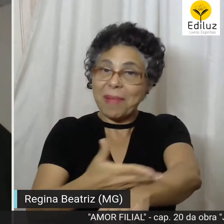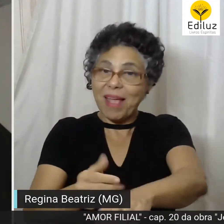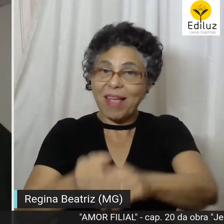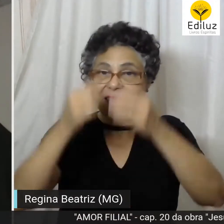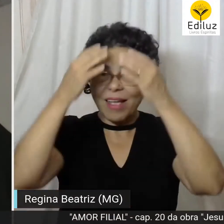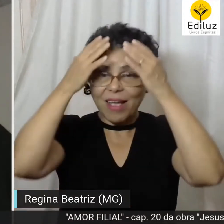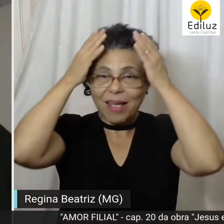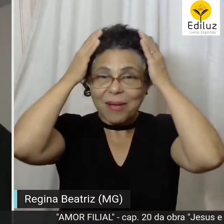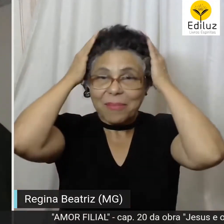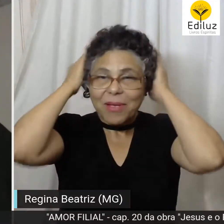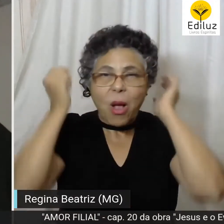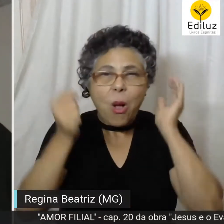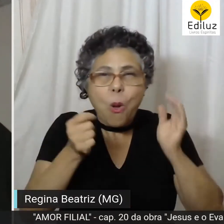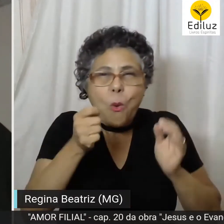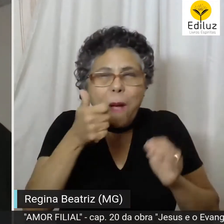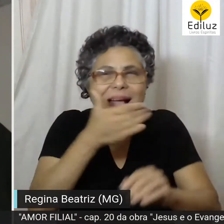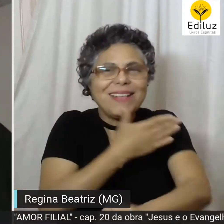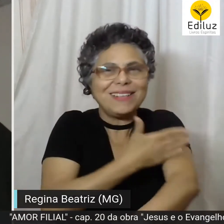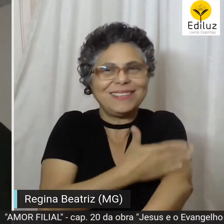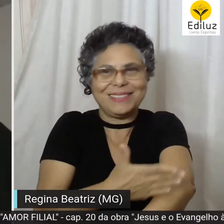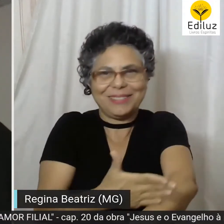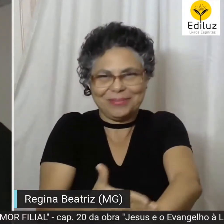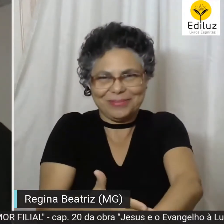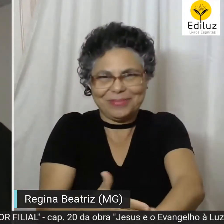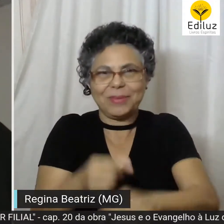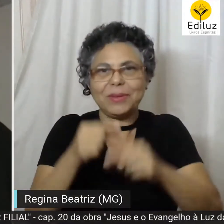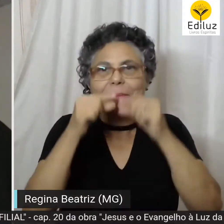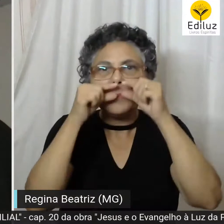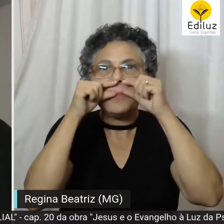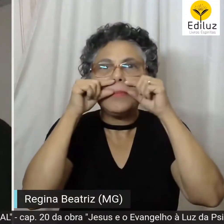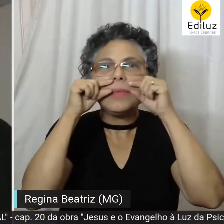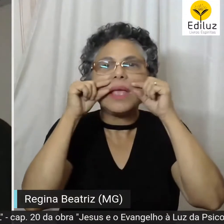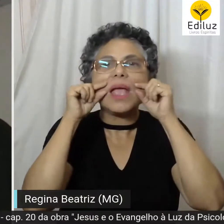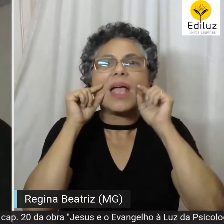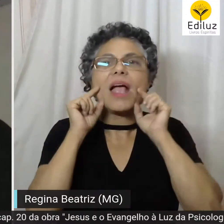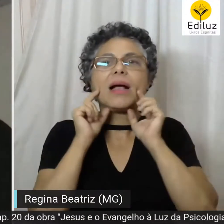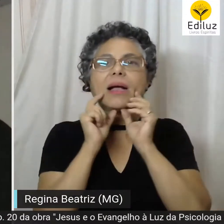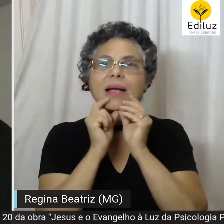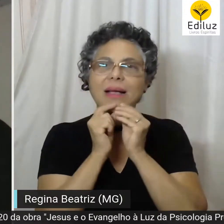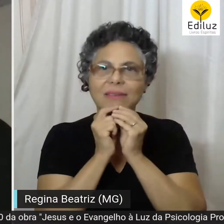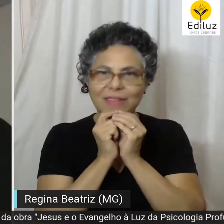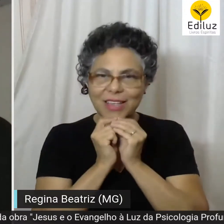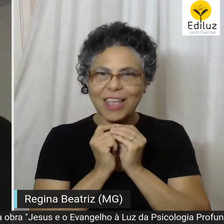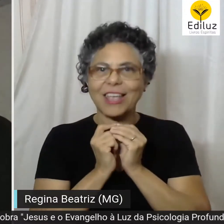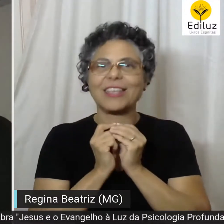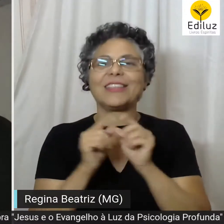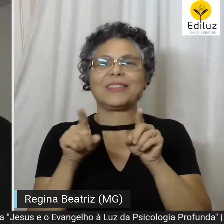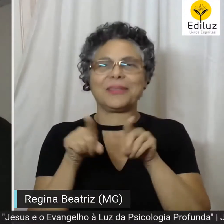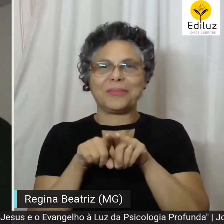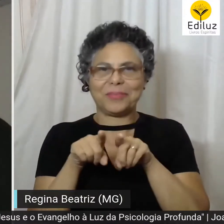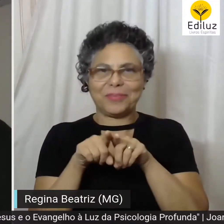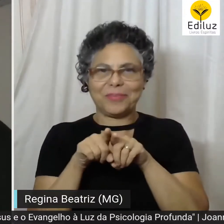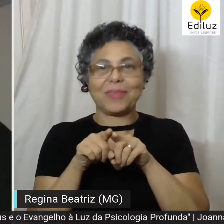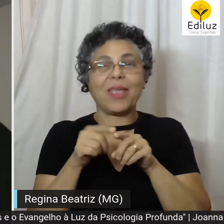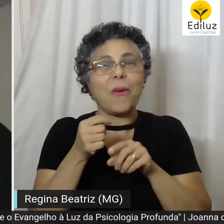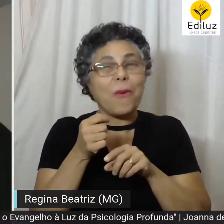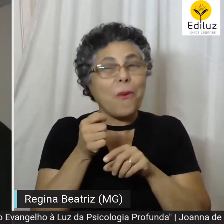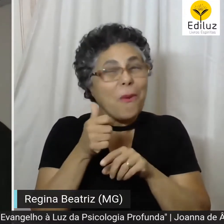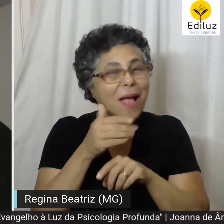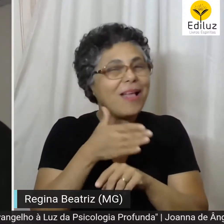cabelos grisalhos, um bigode e um cavanhaque também